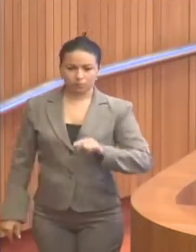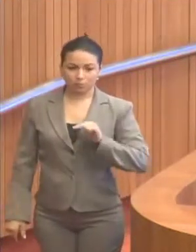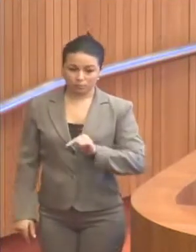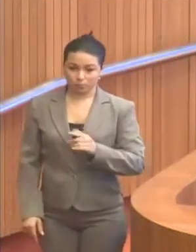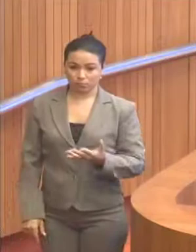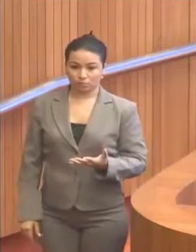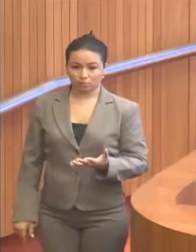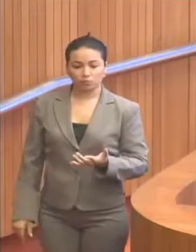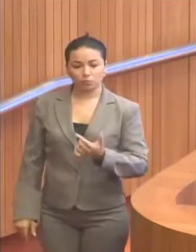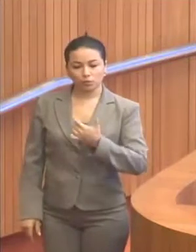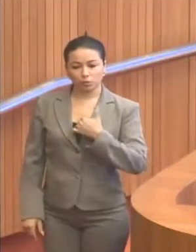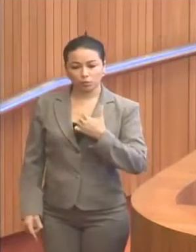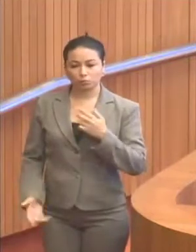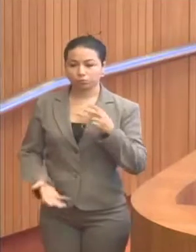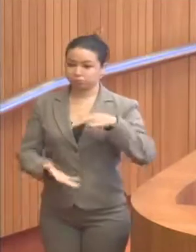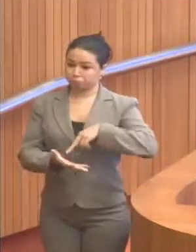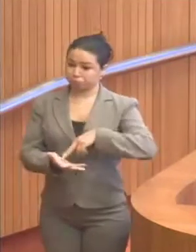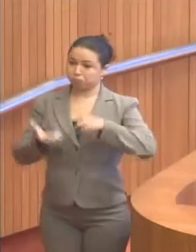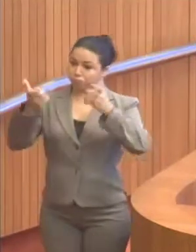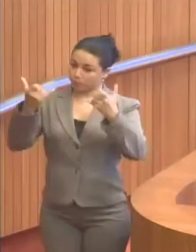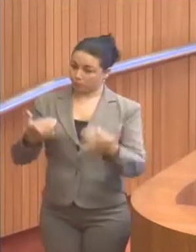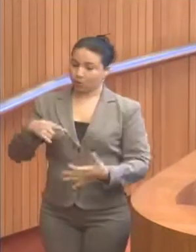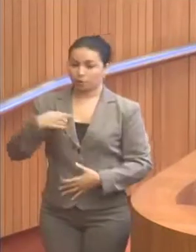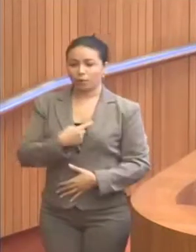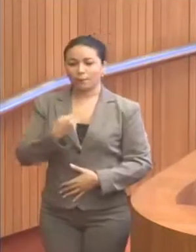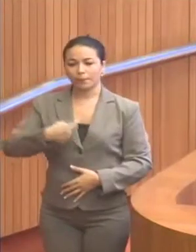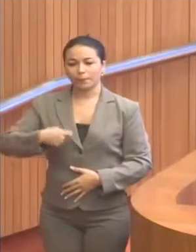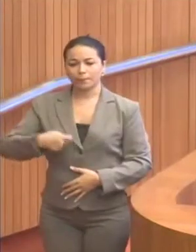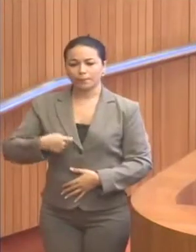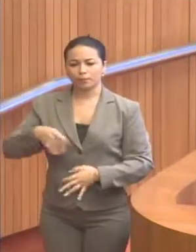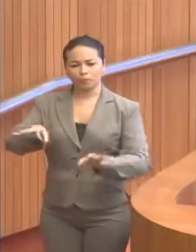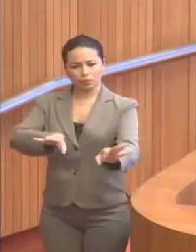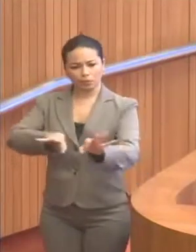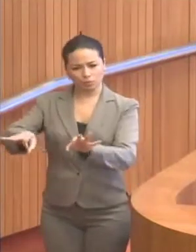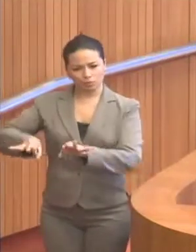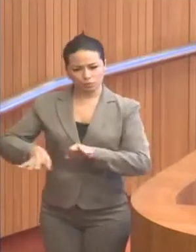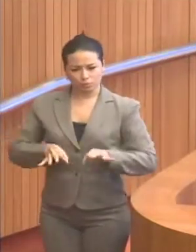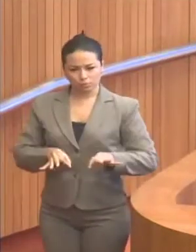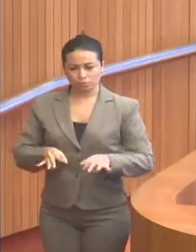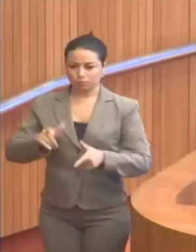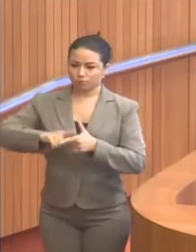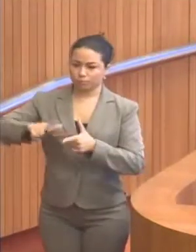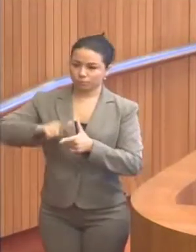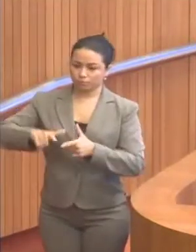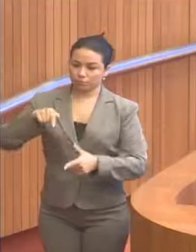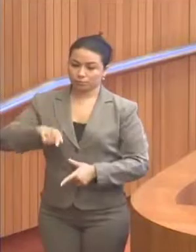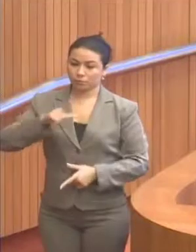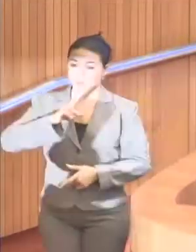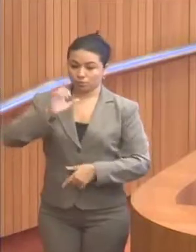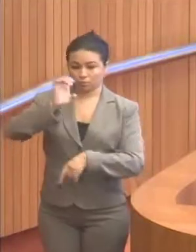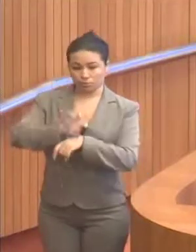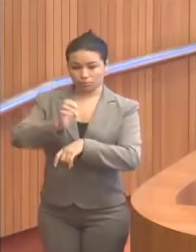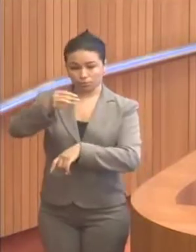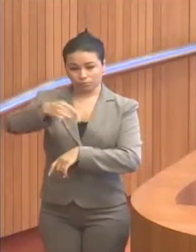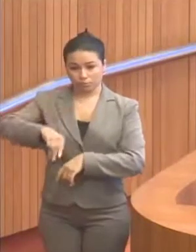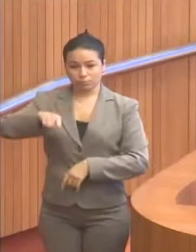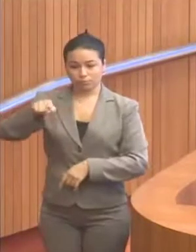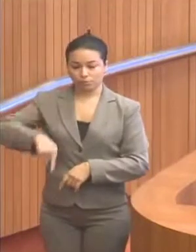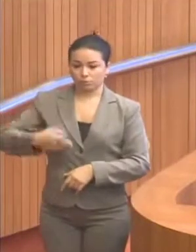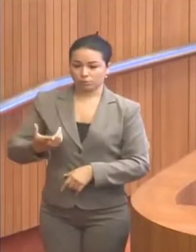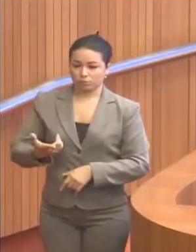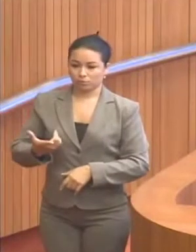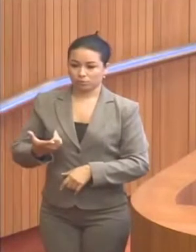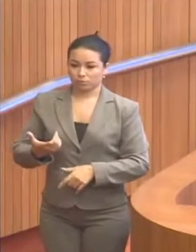isso que eu estou aqui colocando. Nós precisamos corrigir esse problema que existe no Estado do Maranhão, que é o